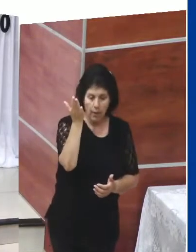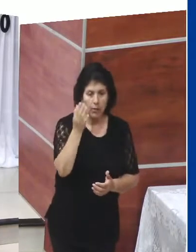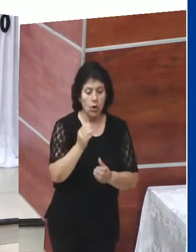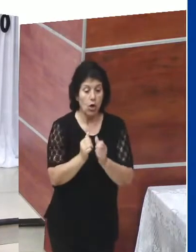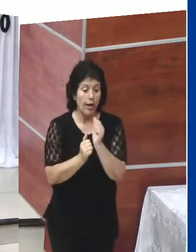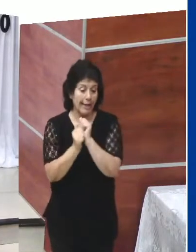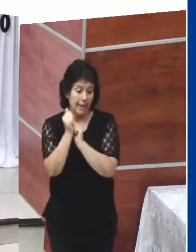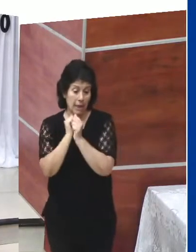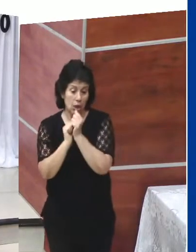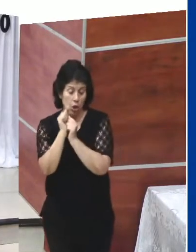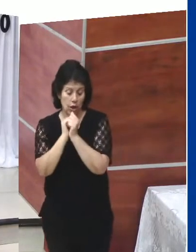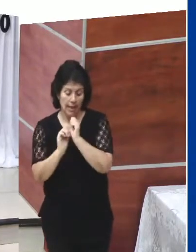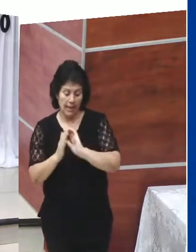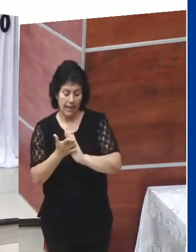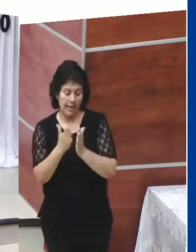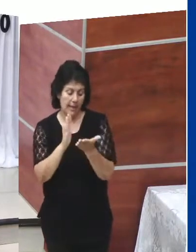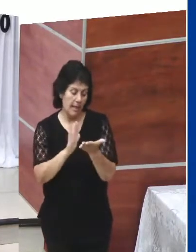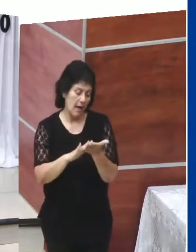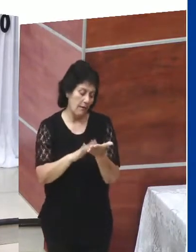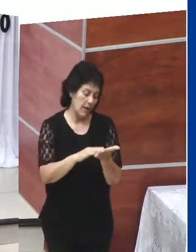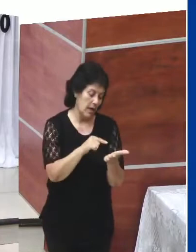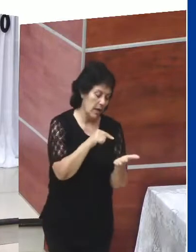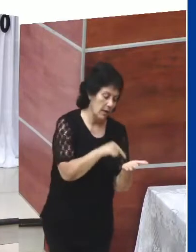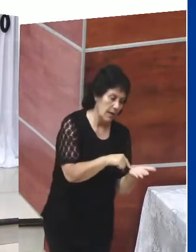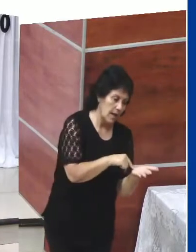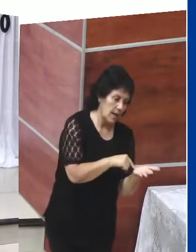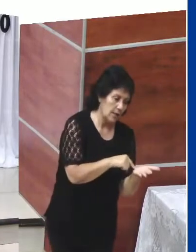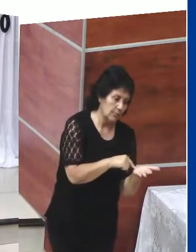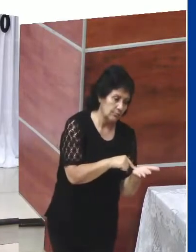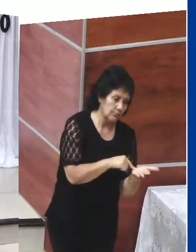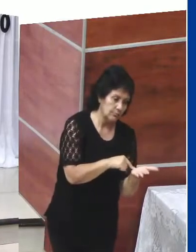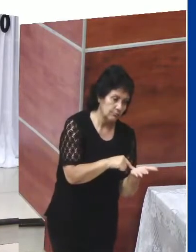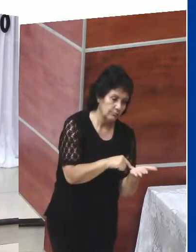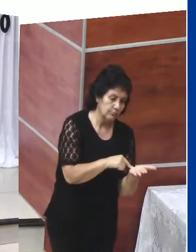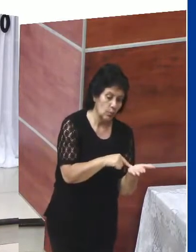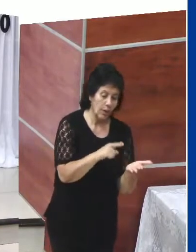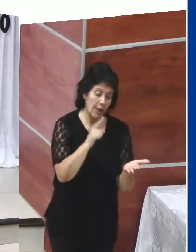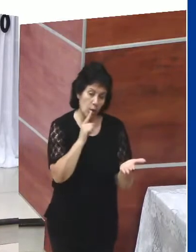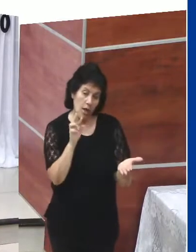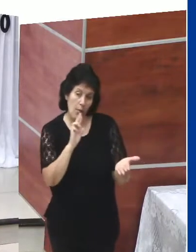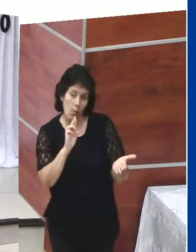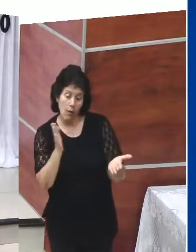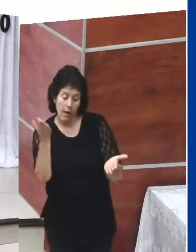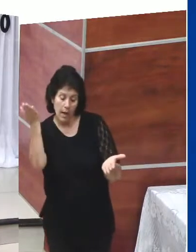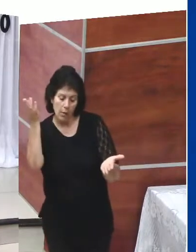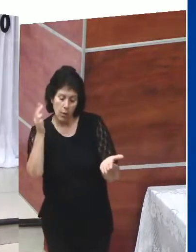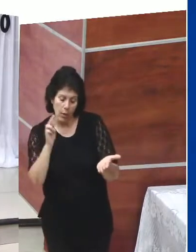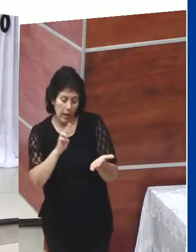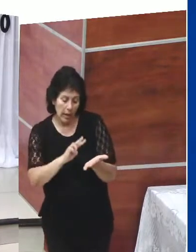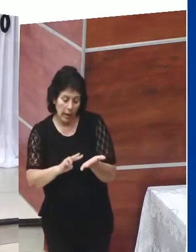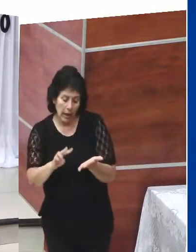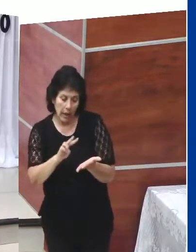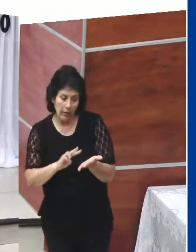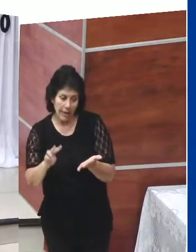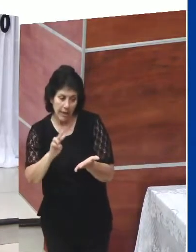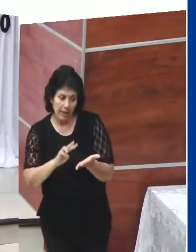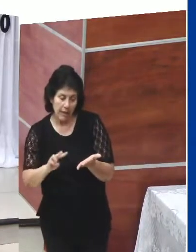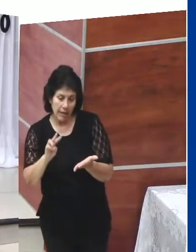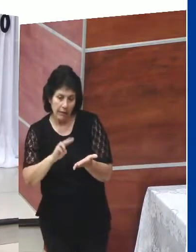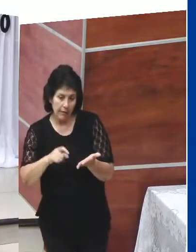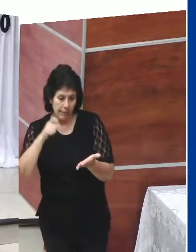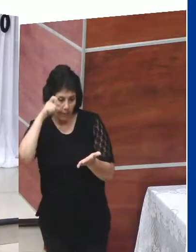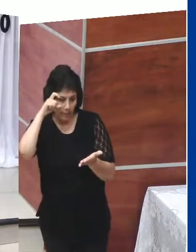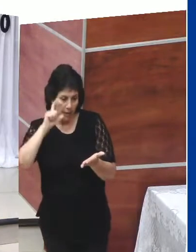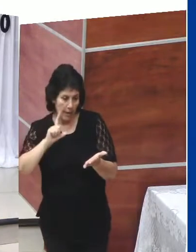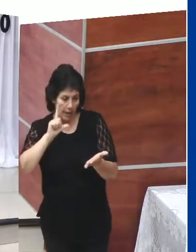en la Biblia y después reforzás con los comentarios cómo ella describe y analiza esa porción de la